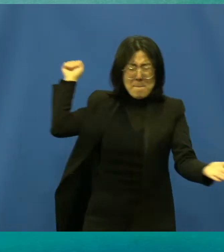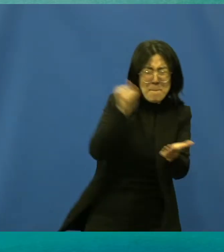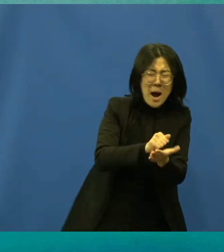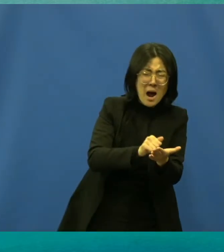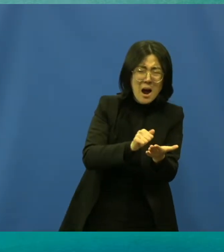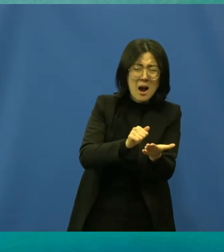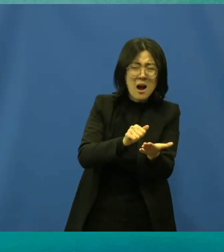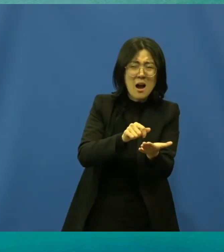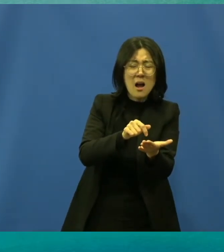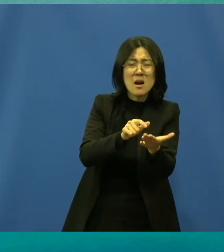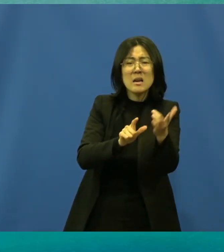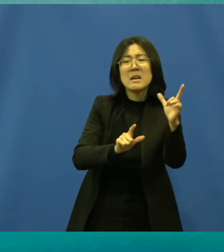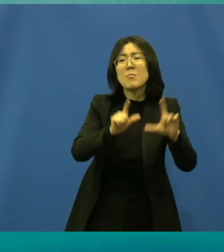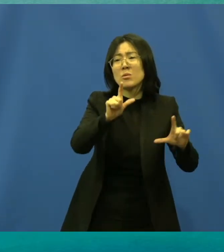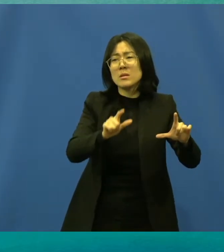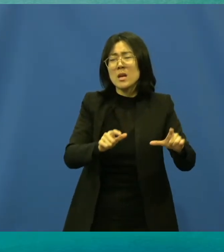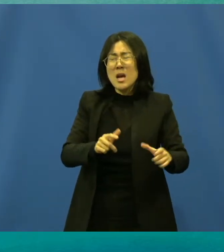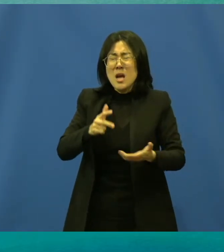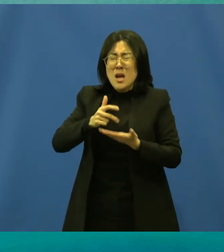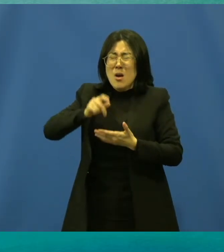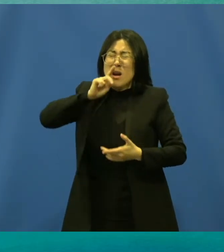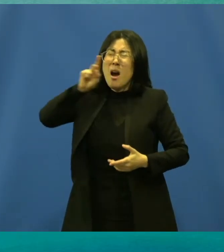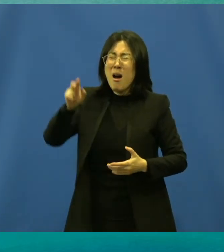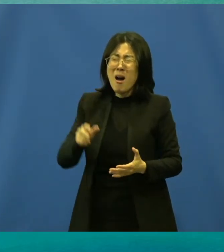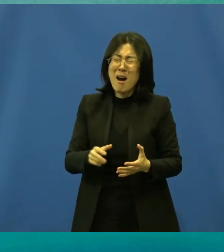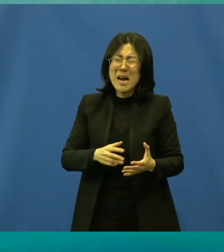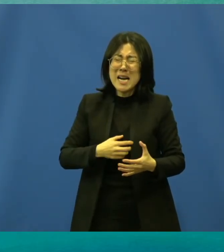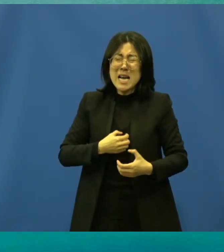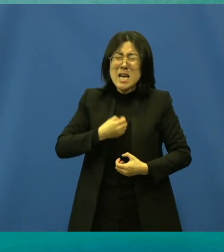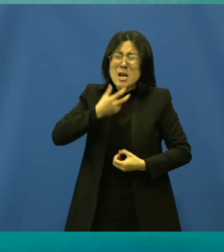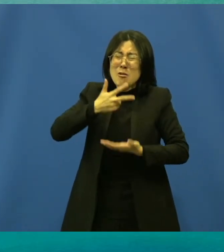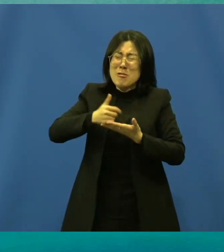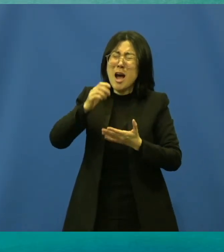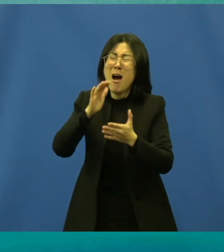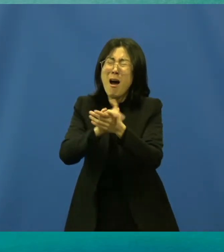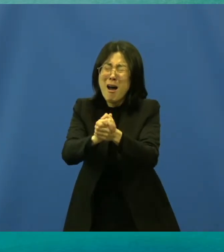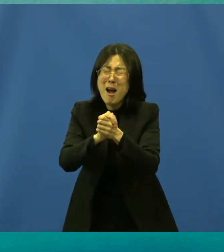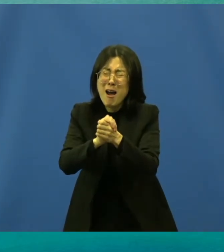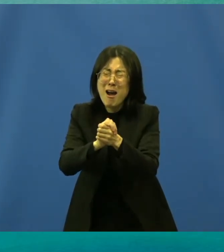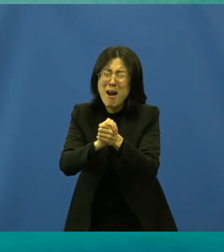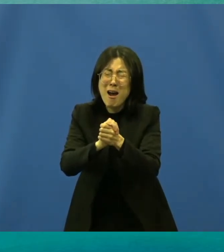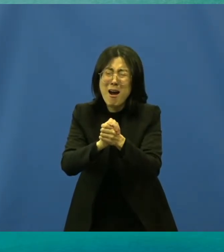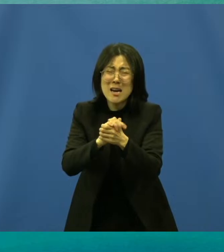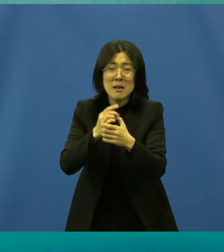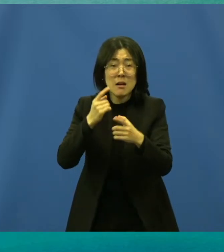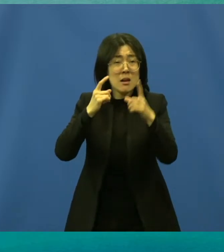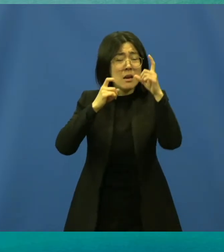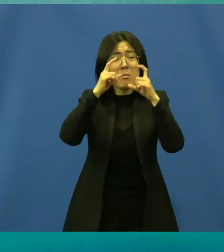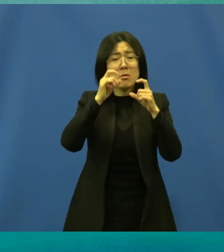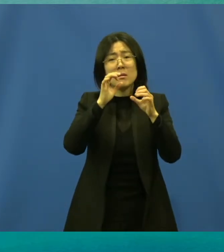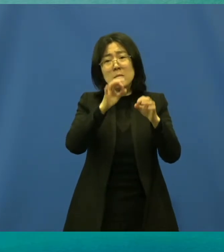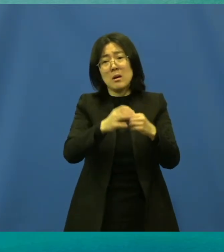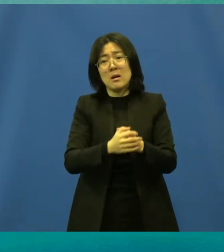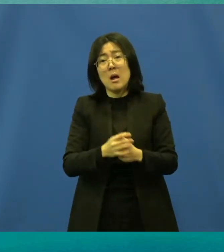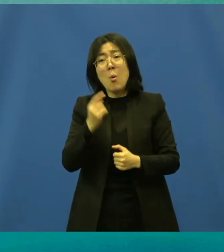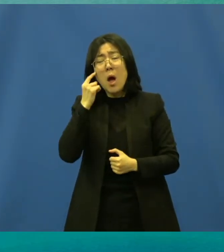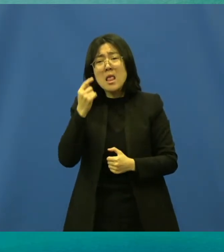바닥에서 터져 나오는 소리, 그 밑바닥에서 배운 기도, 그 절망의 끝에서 배운